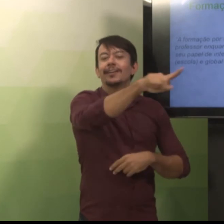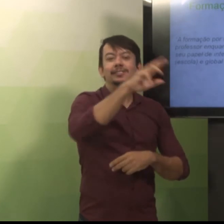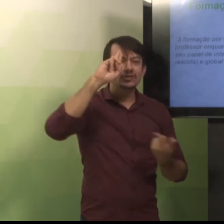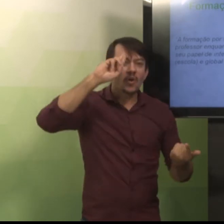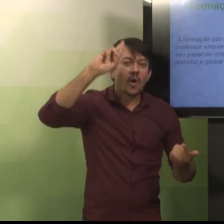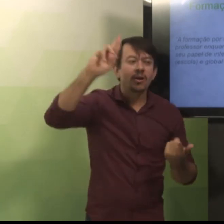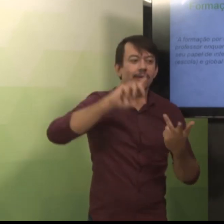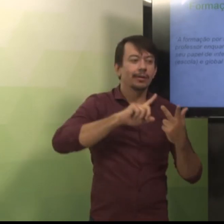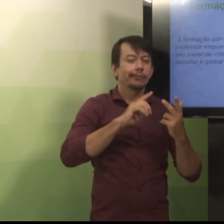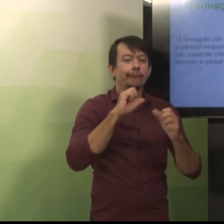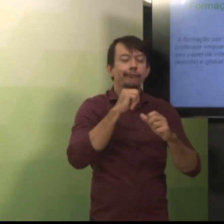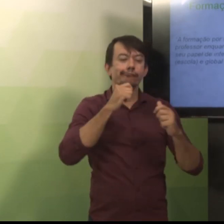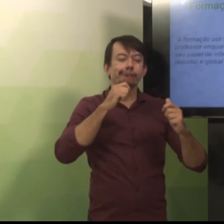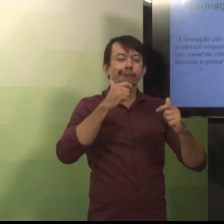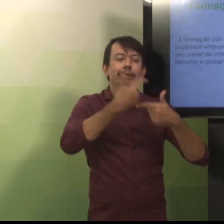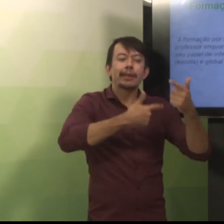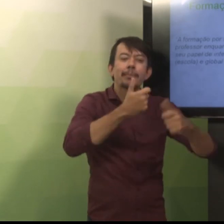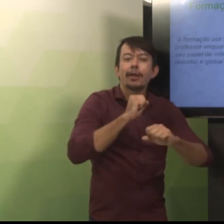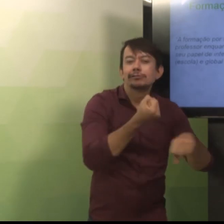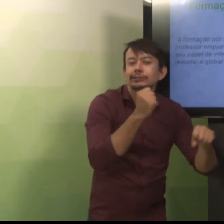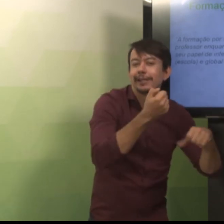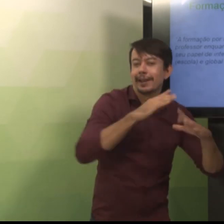esse espaço. Temos ali o diretor,